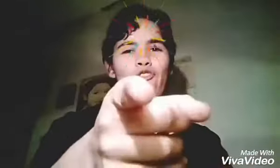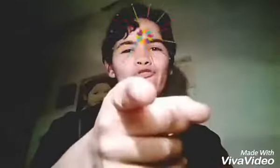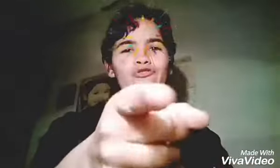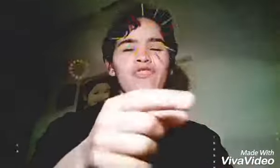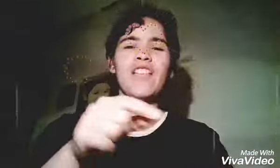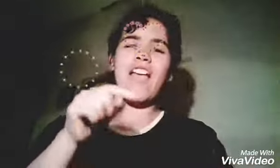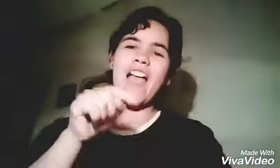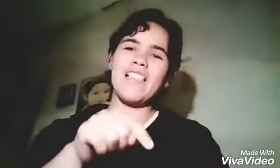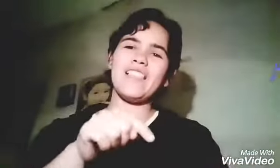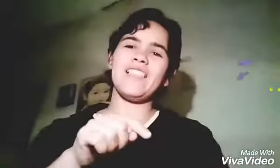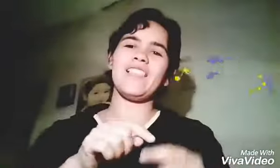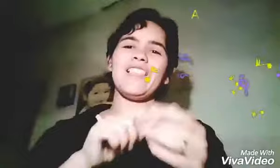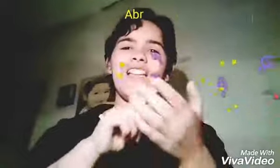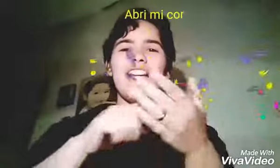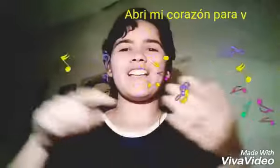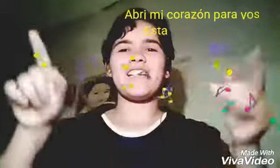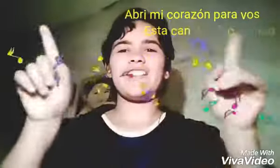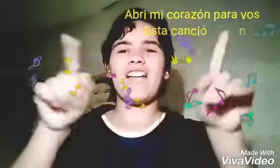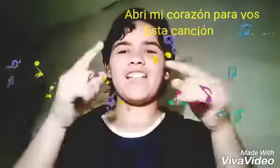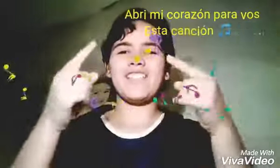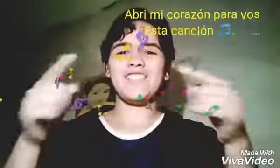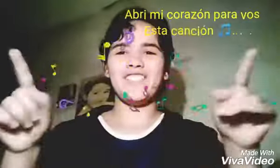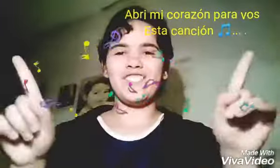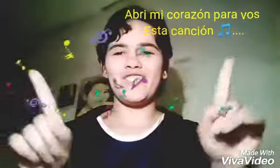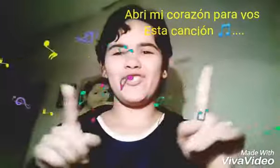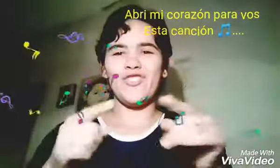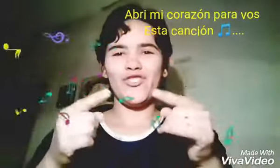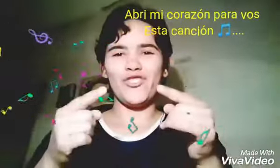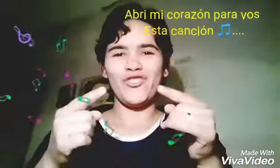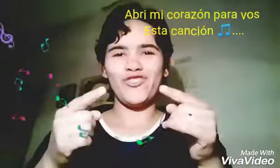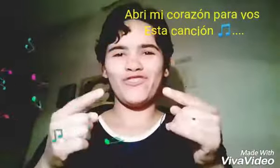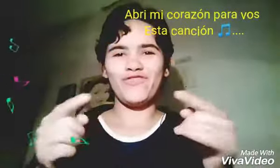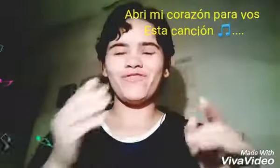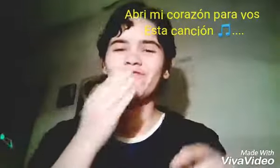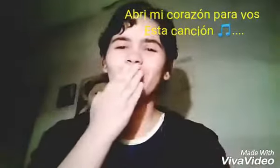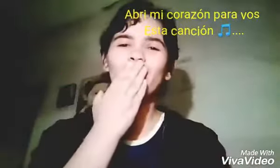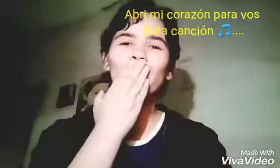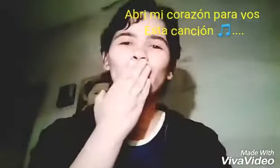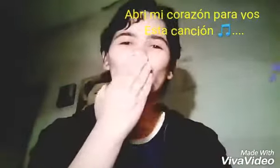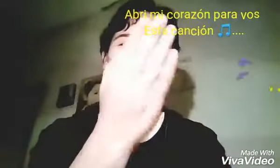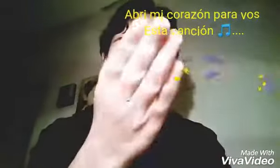Para ti Te abrí mi corazón